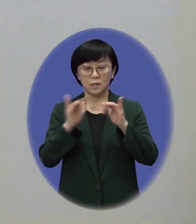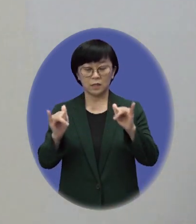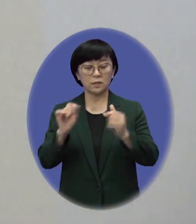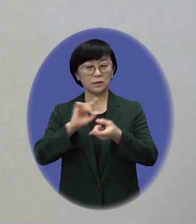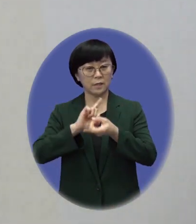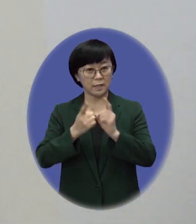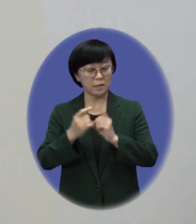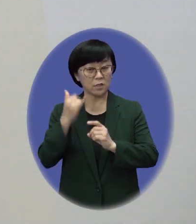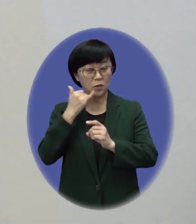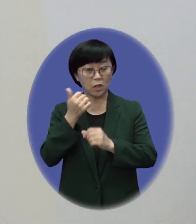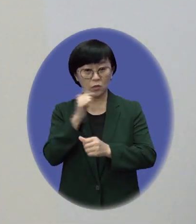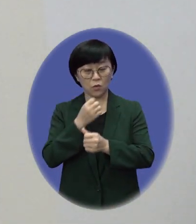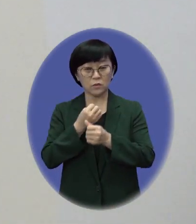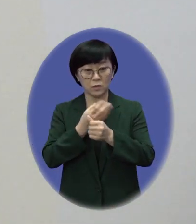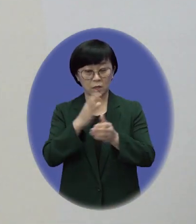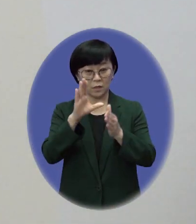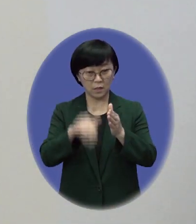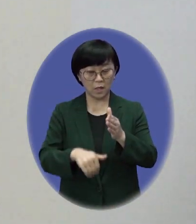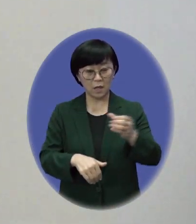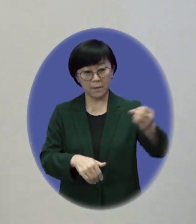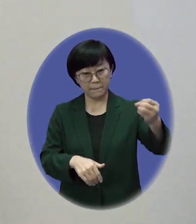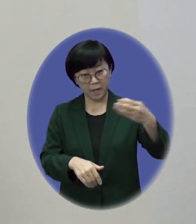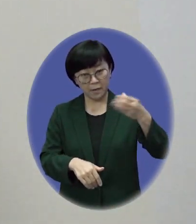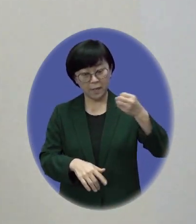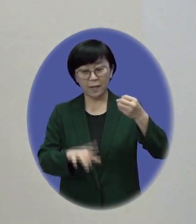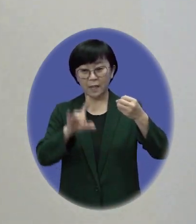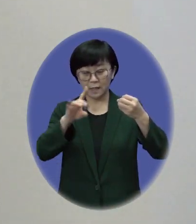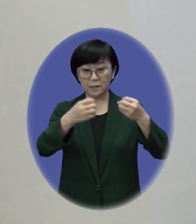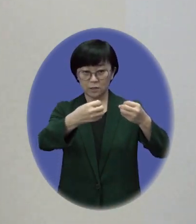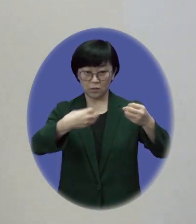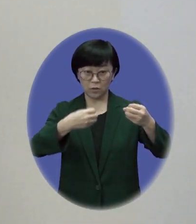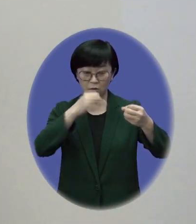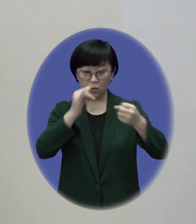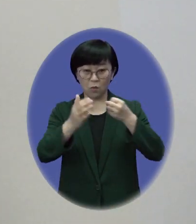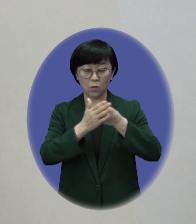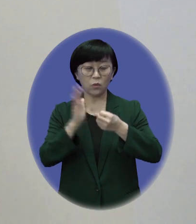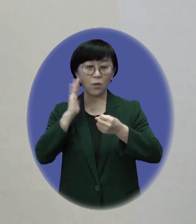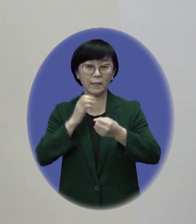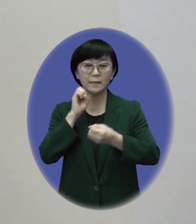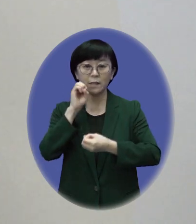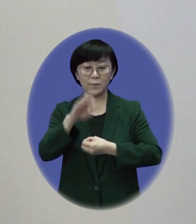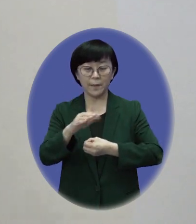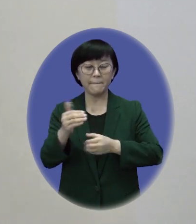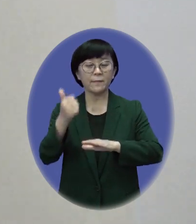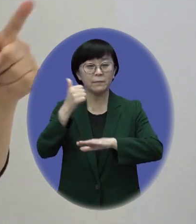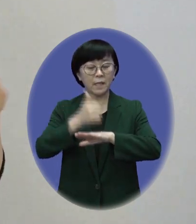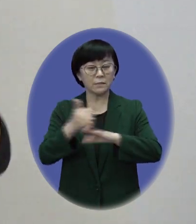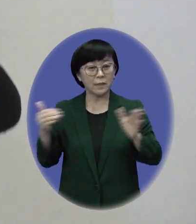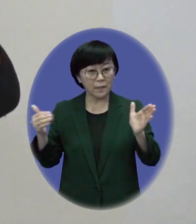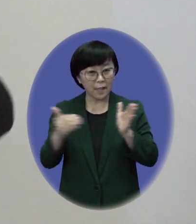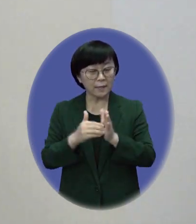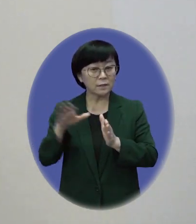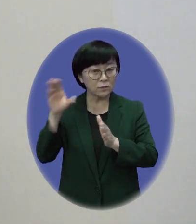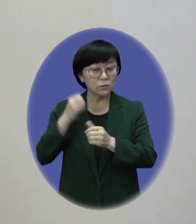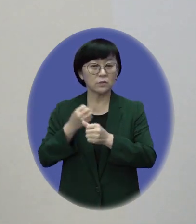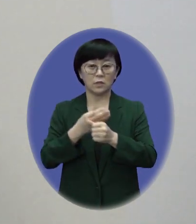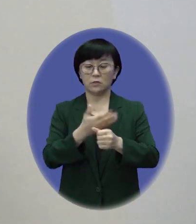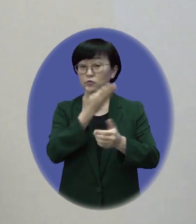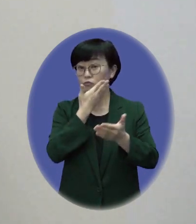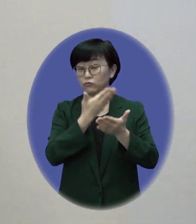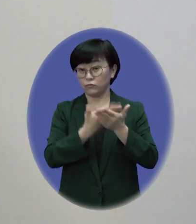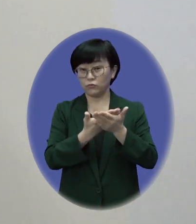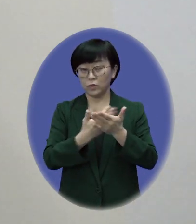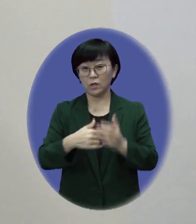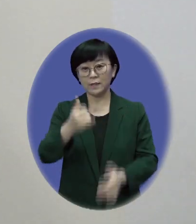농인을 대신해 전화통화를 할 때에는 상대방의 말을 하나씩 전달해주고 그에 대한 농인의 답변을 끝까지 듣고 전달해주는